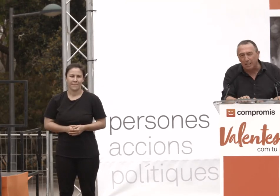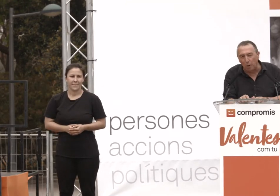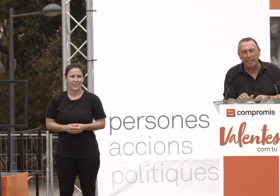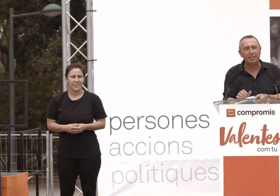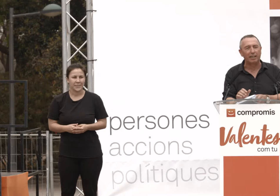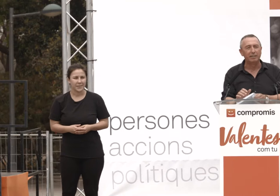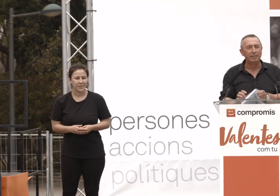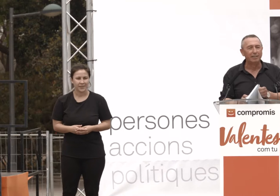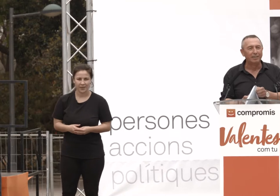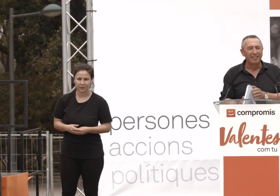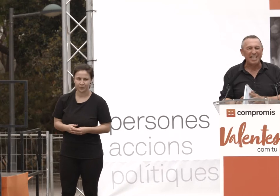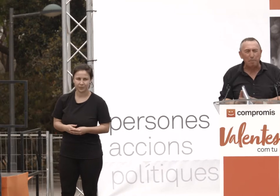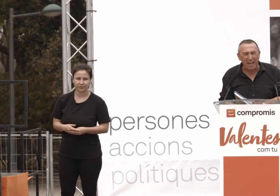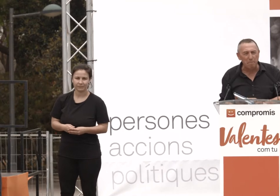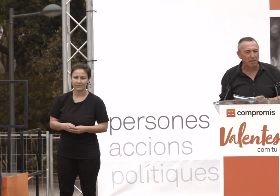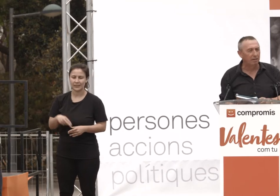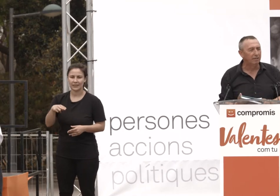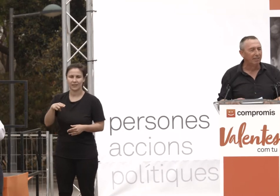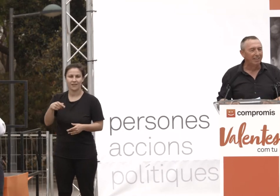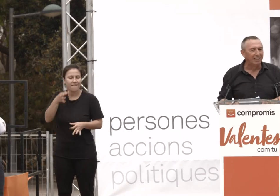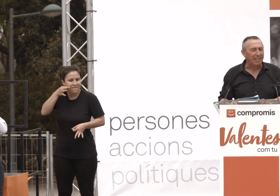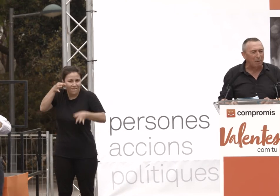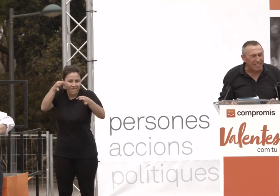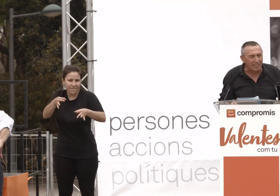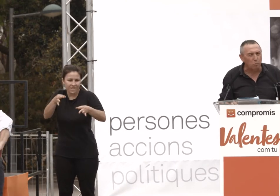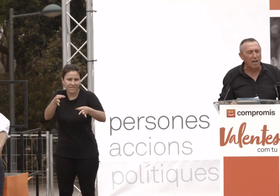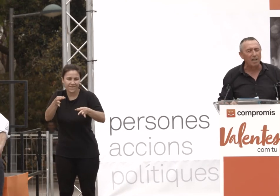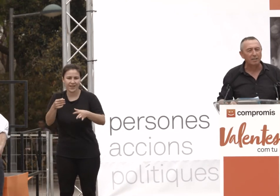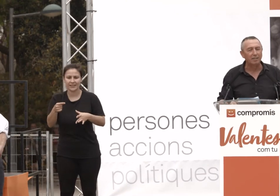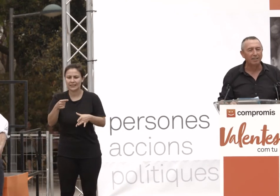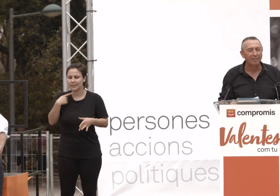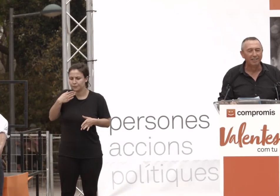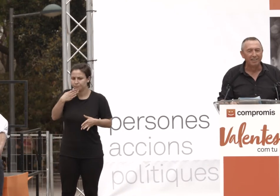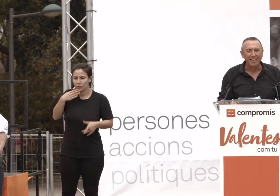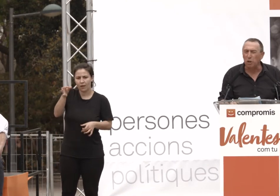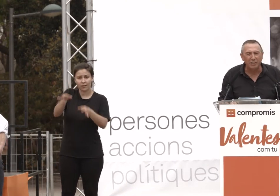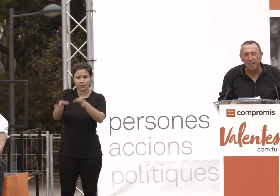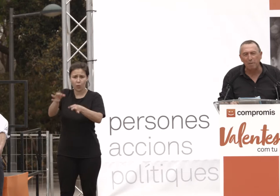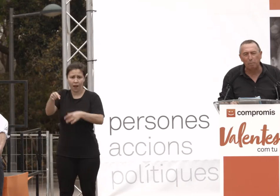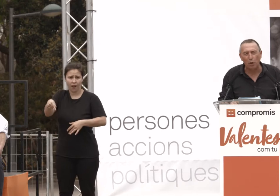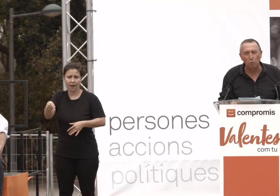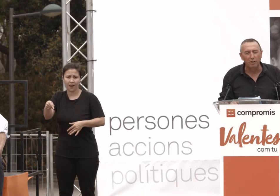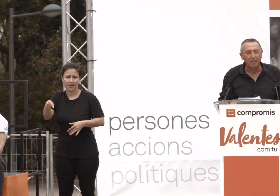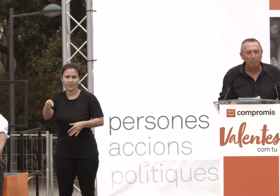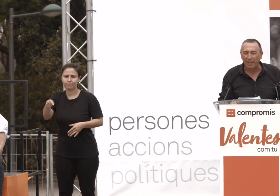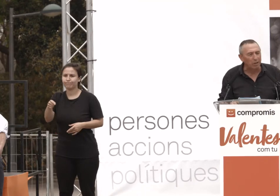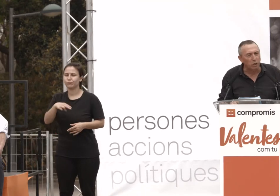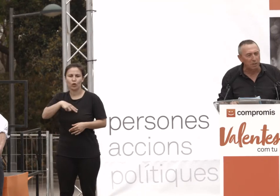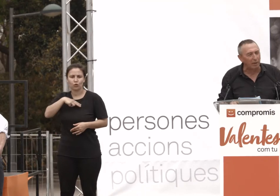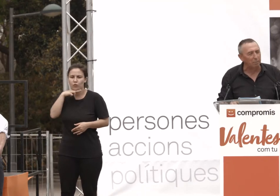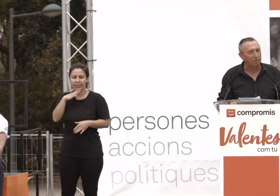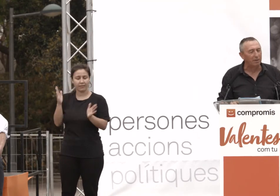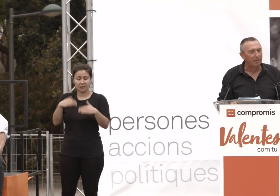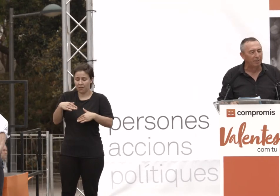I els molesta, i bramen, i van als tribunals, i no en tenen mai prou, perquè no